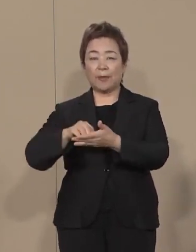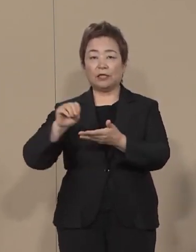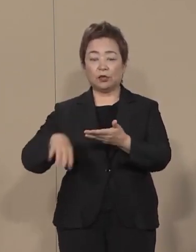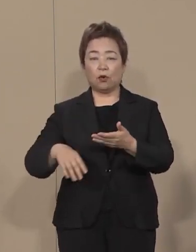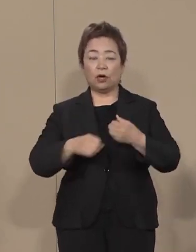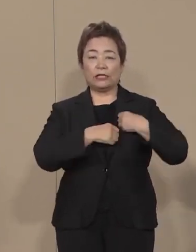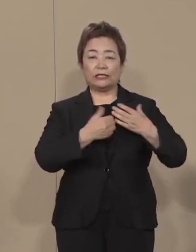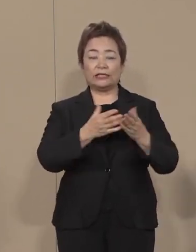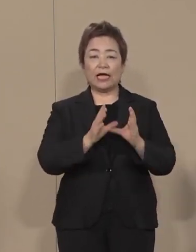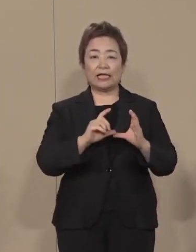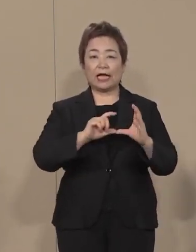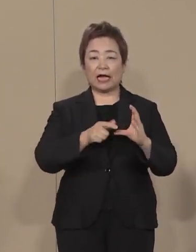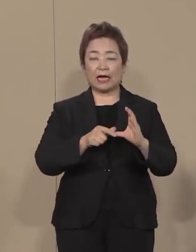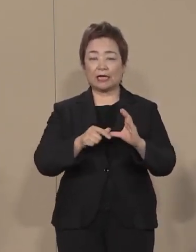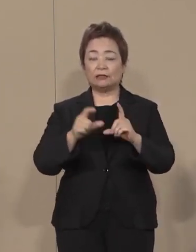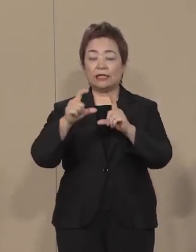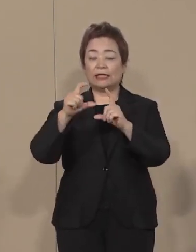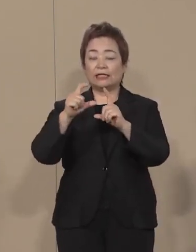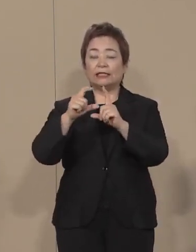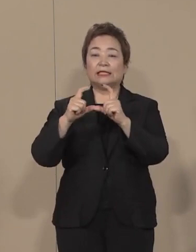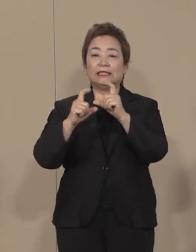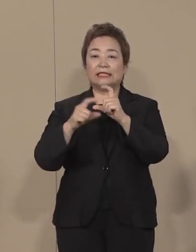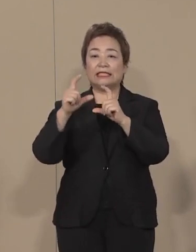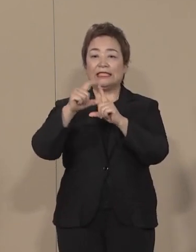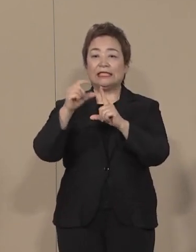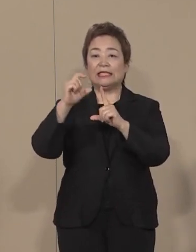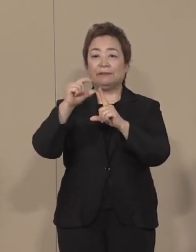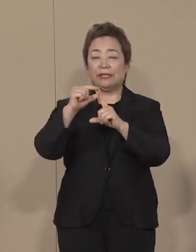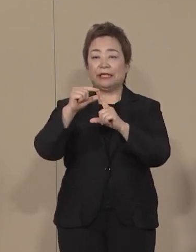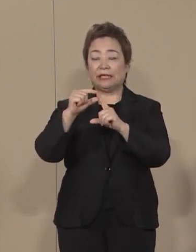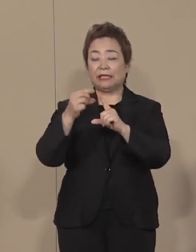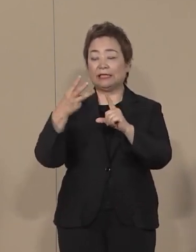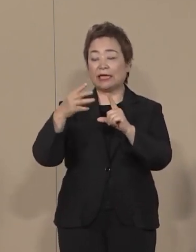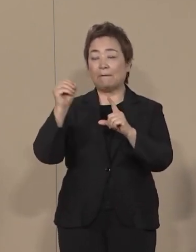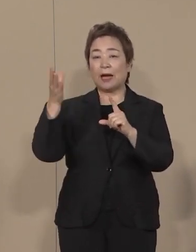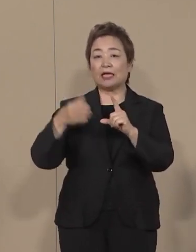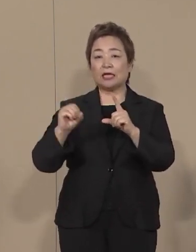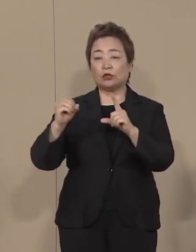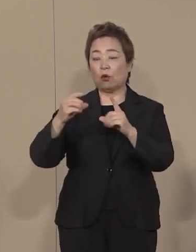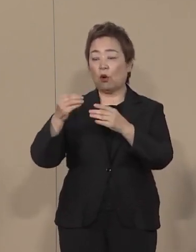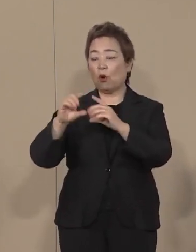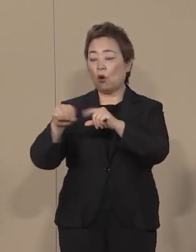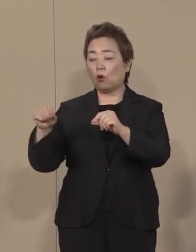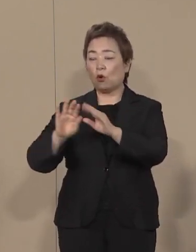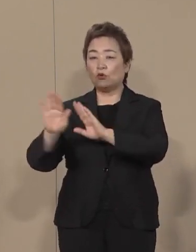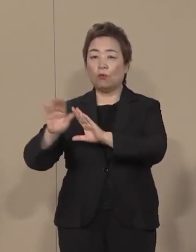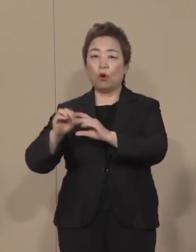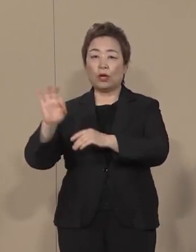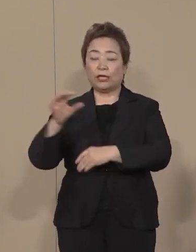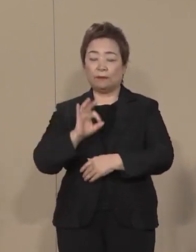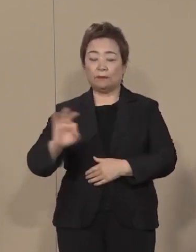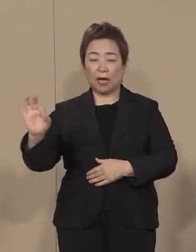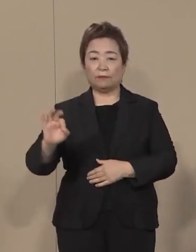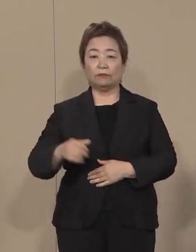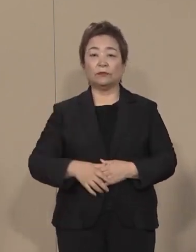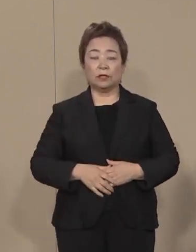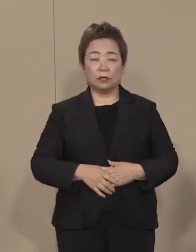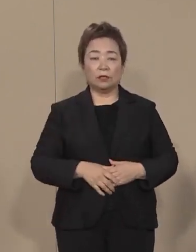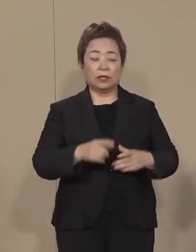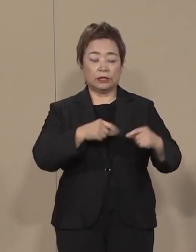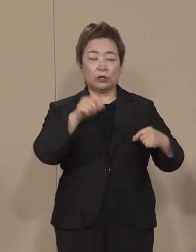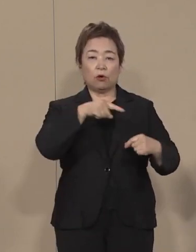改革国防費 gdp 比3%以上日本人学生向け奨学金は全額